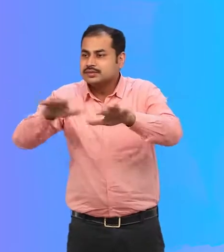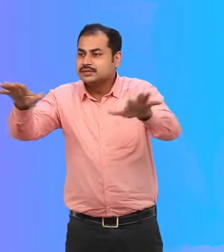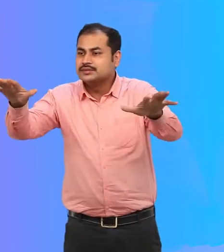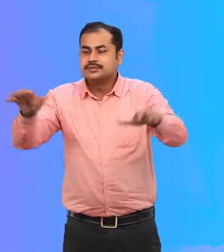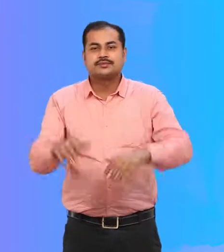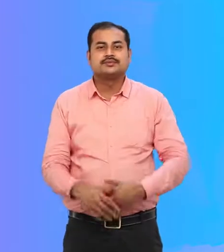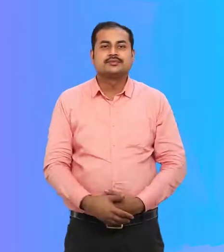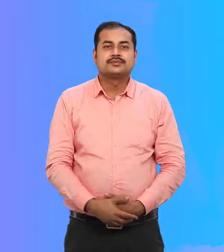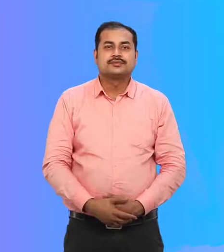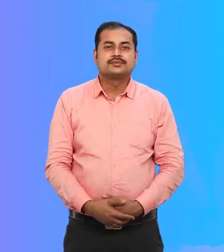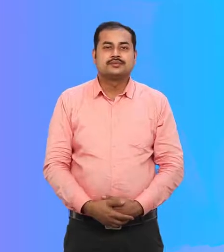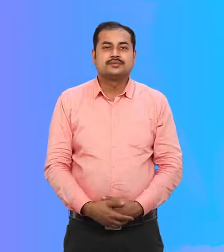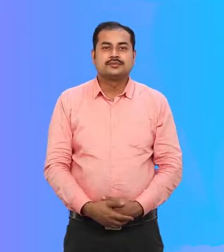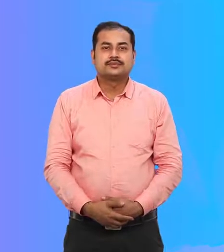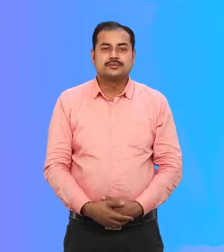झाल